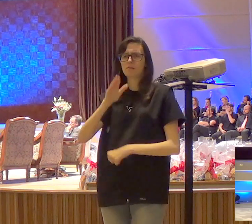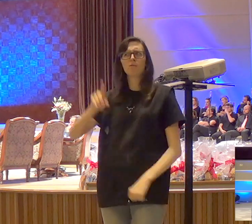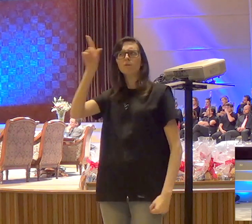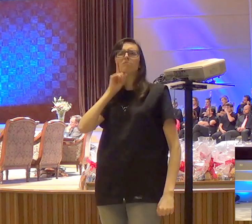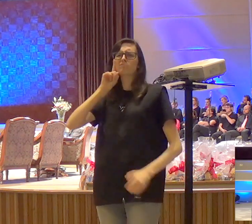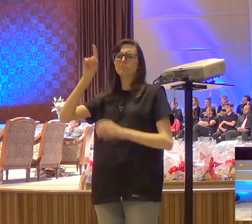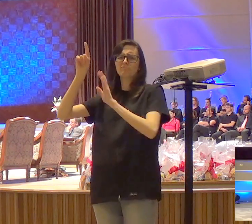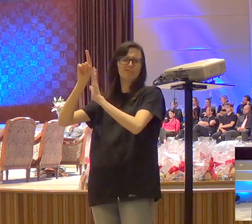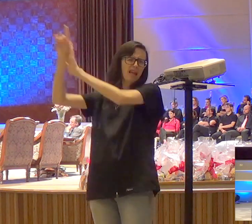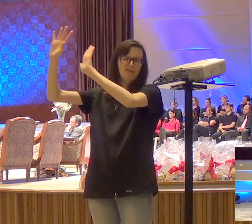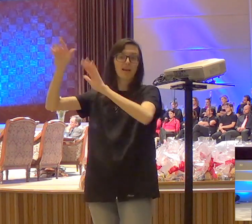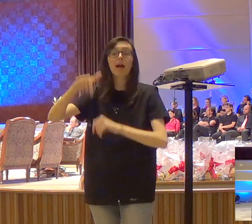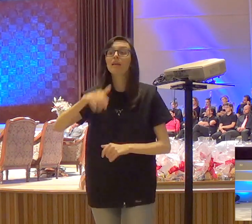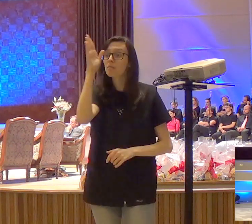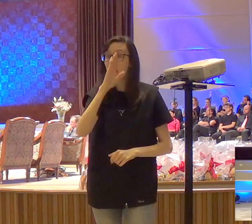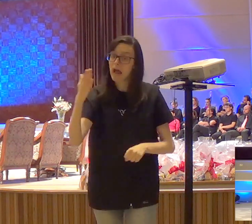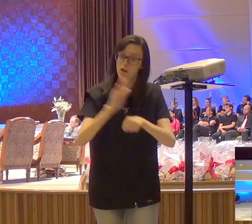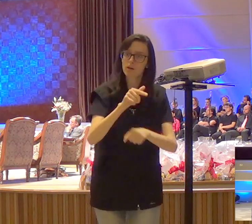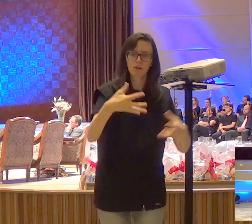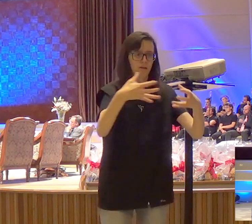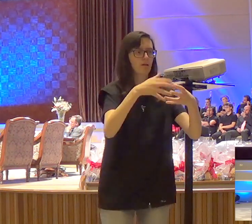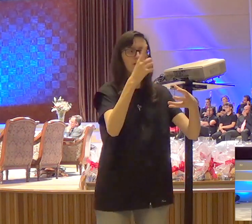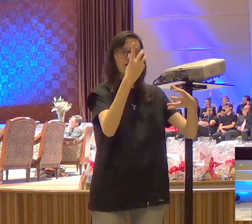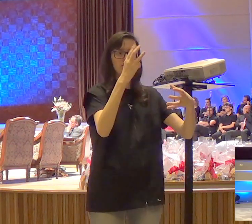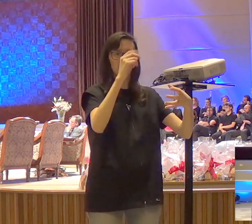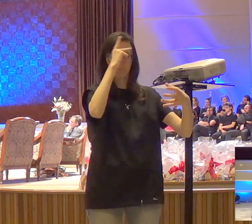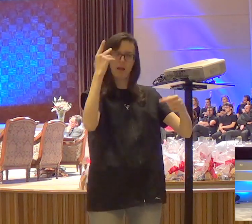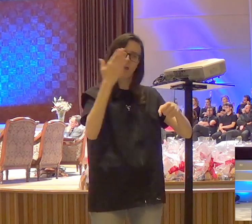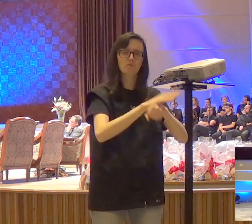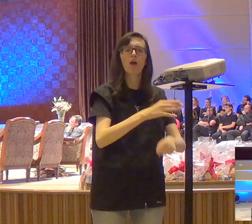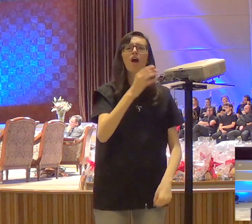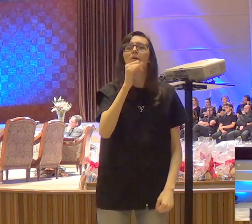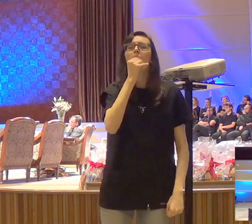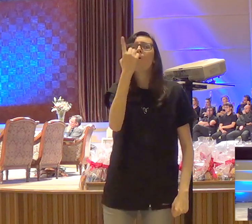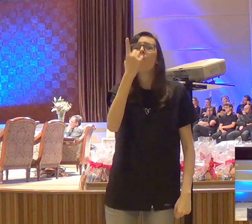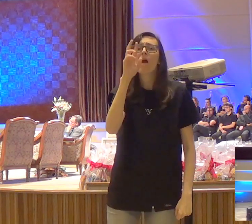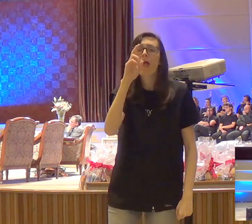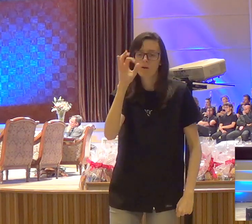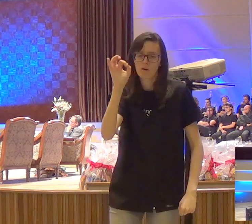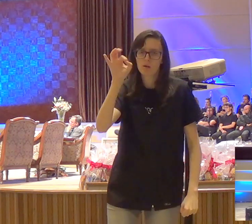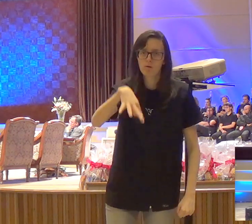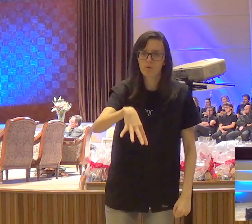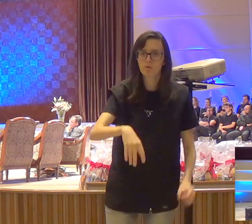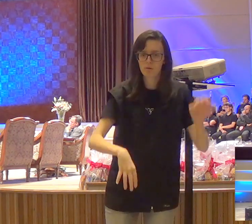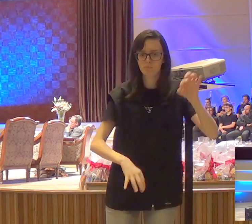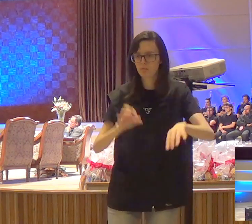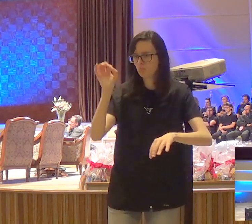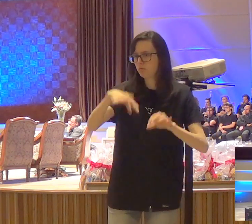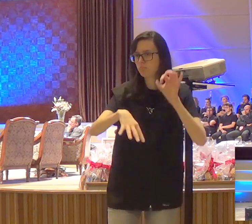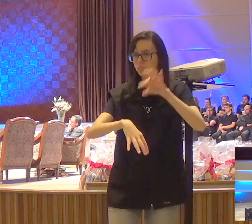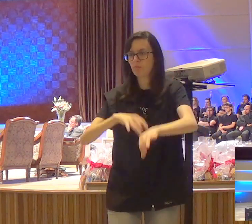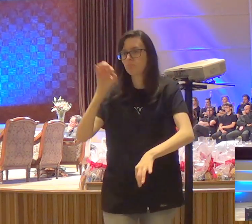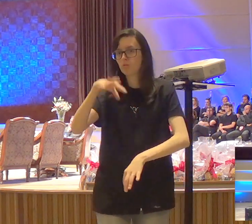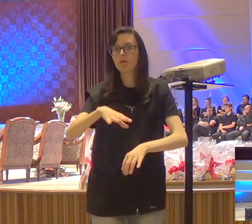Any dollar that you give goes directly to the prison ministry. Cada real que a gente doar para esse ministério vai diretamente